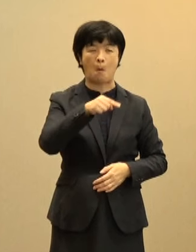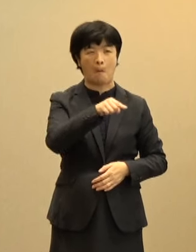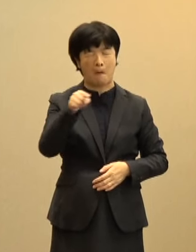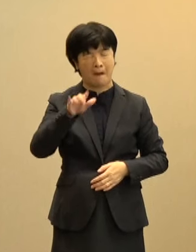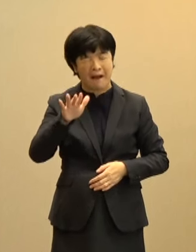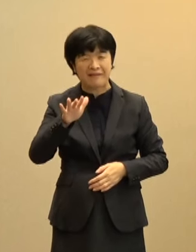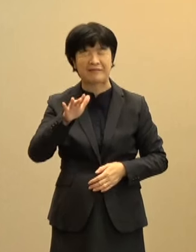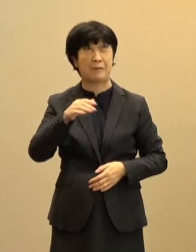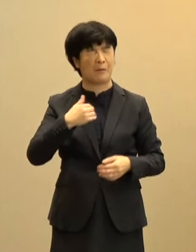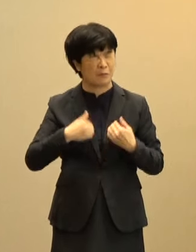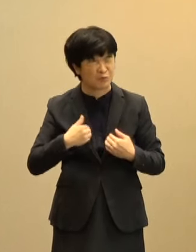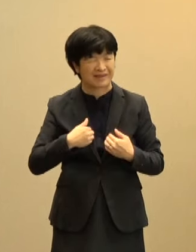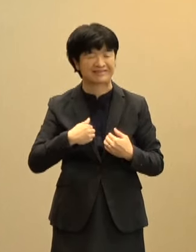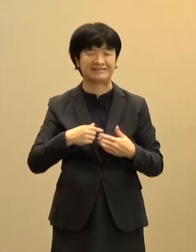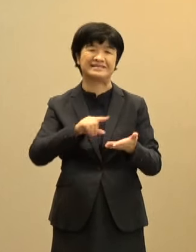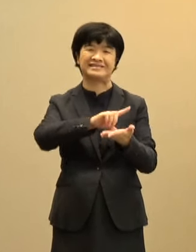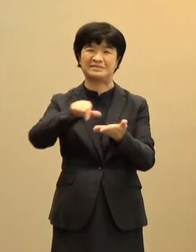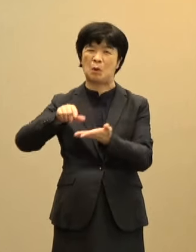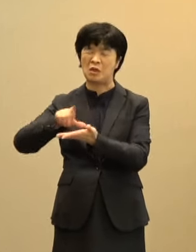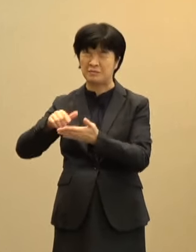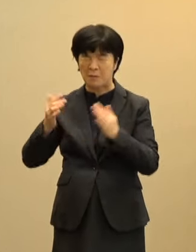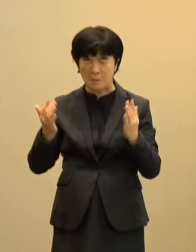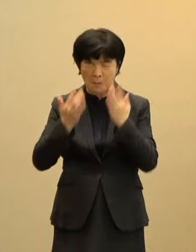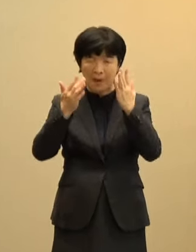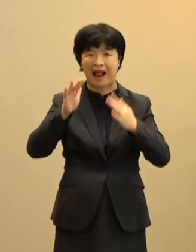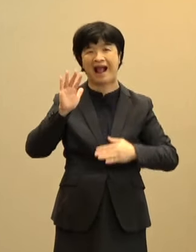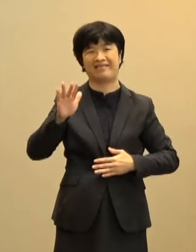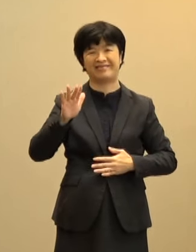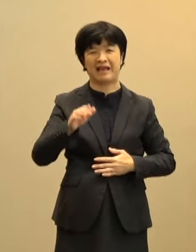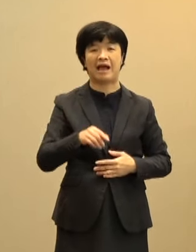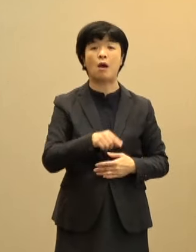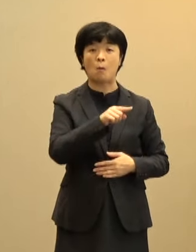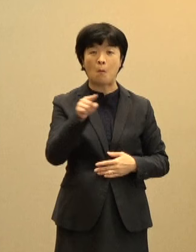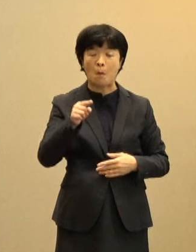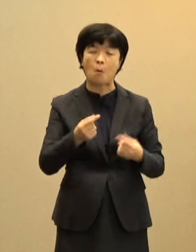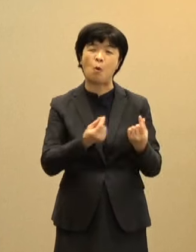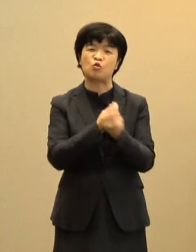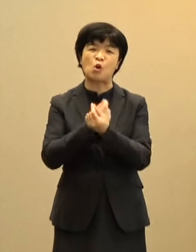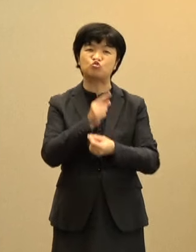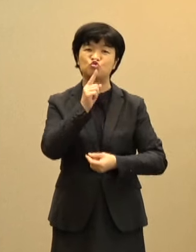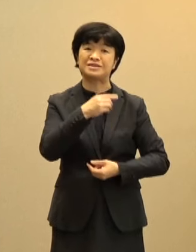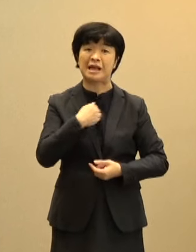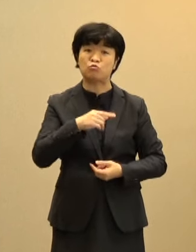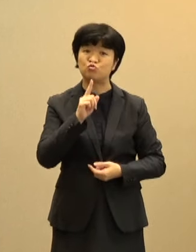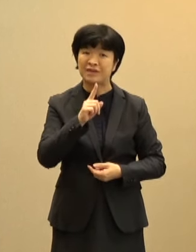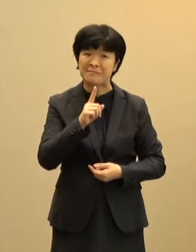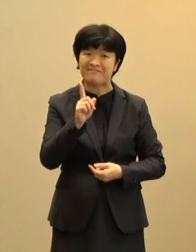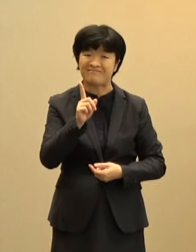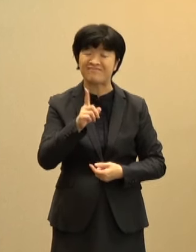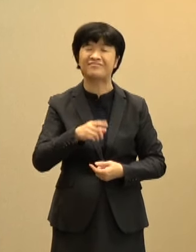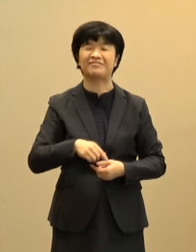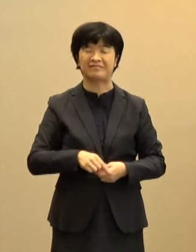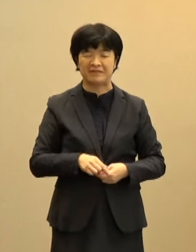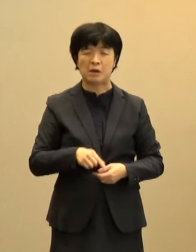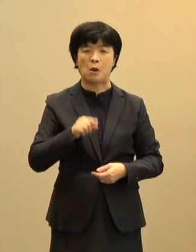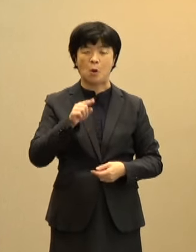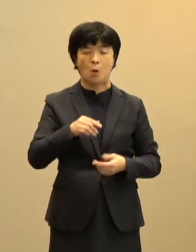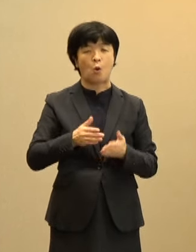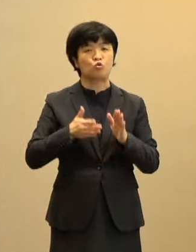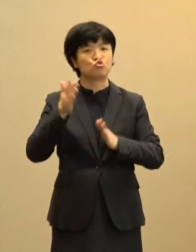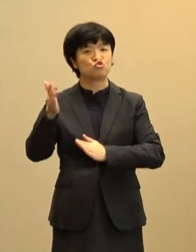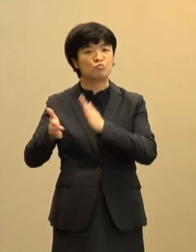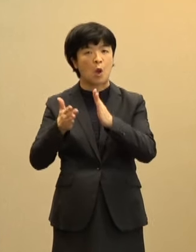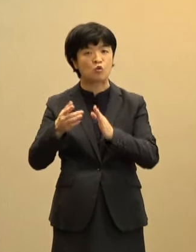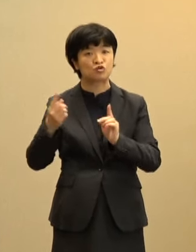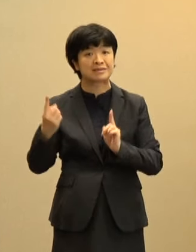選手の活躍大いに盛り上がりました。共通して言えるのはですね、やはりそれぞれの方々がそうしたスポーツに出会う